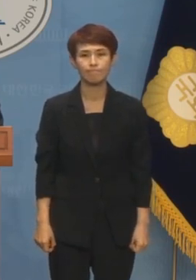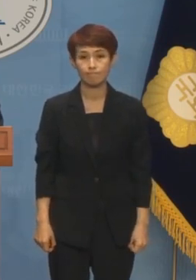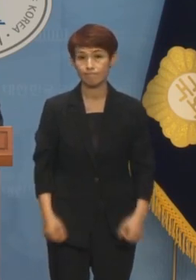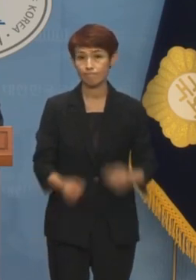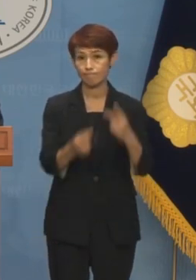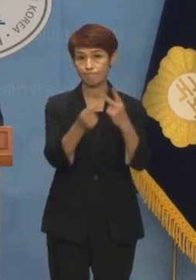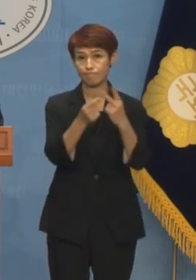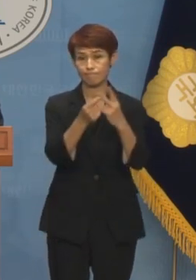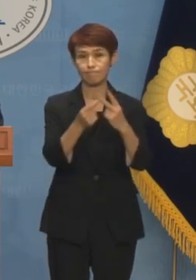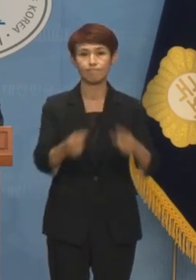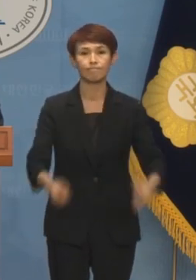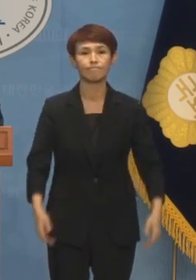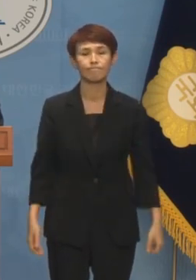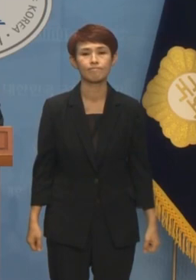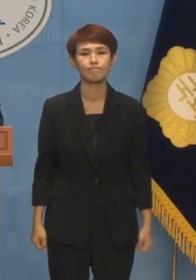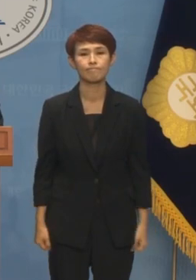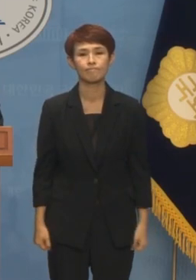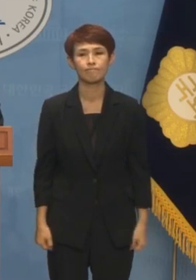다음 브리핑 하겠습니다.